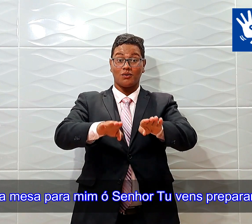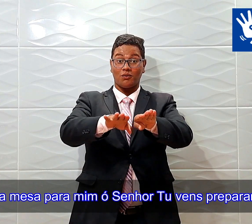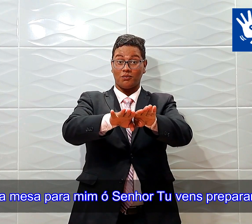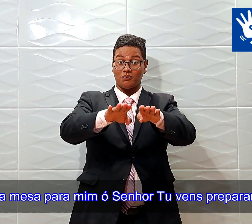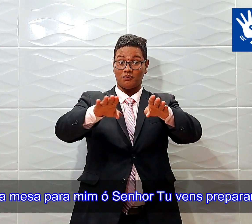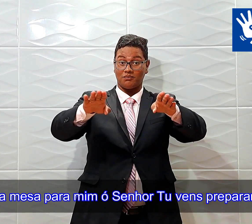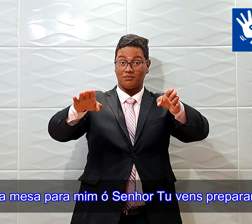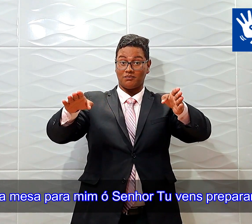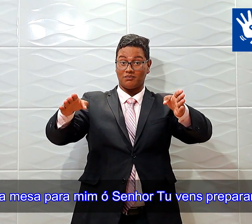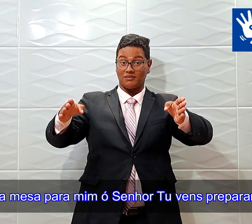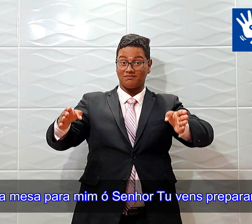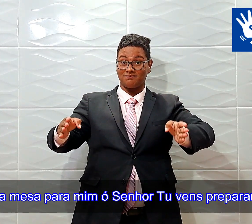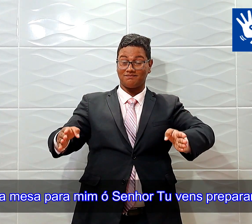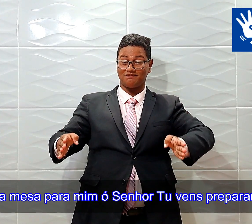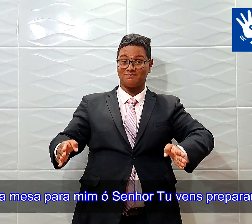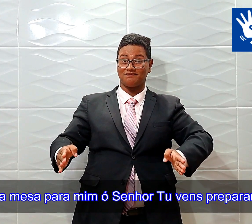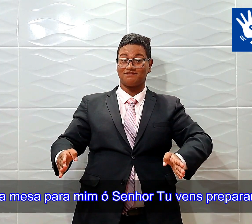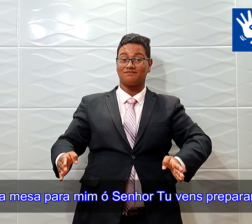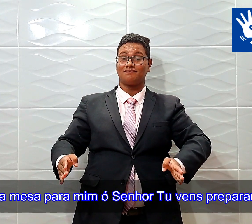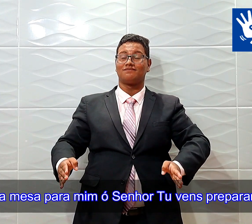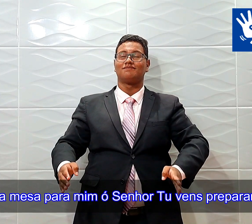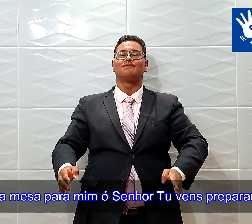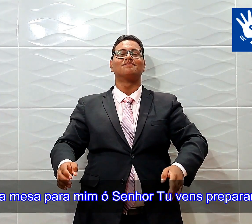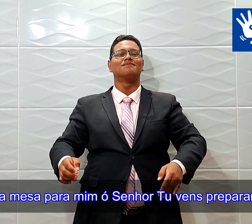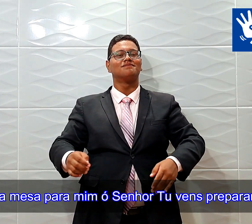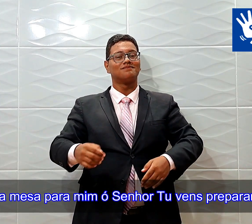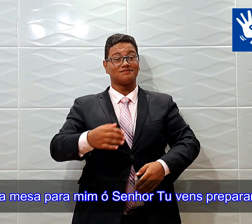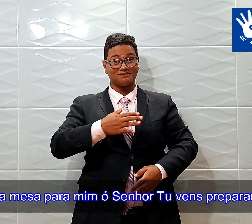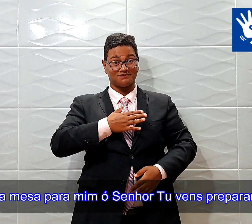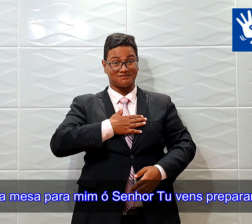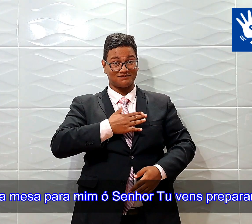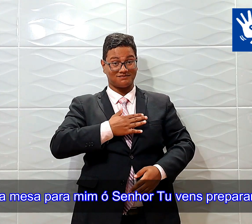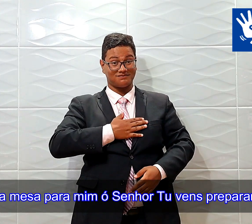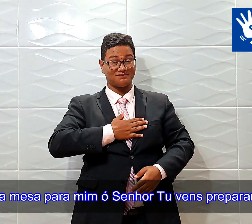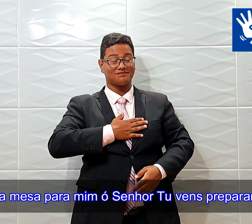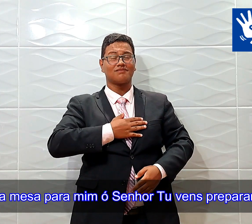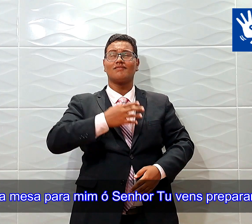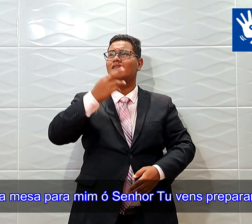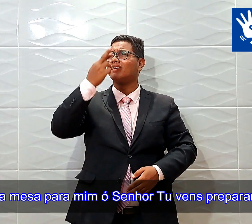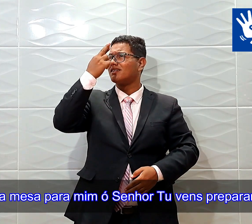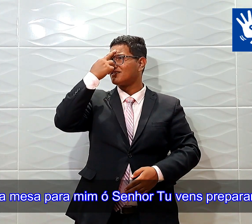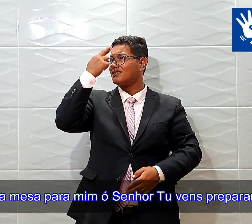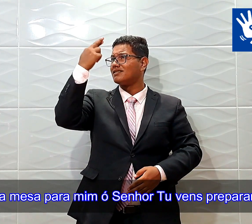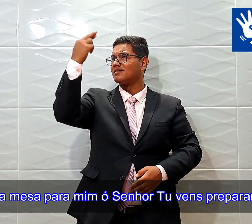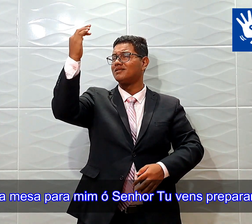Uma mesa para mim, ó